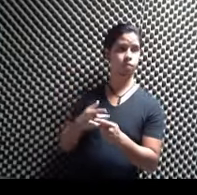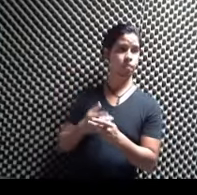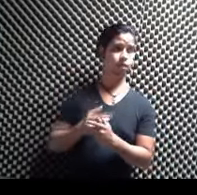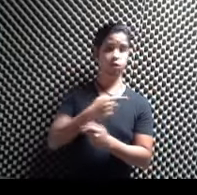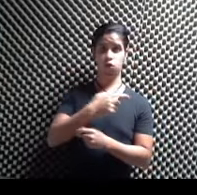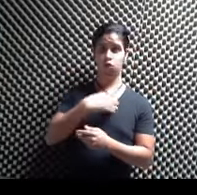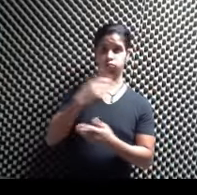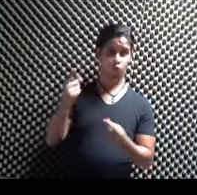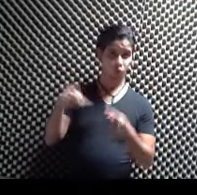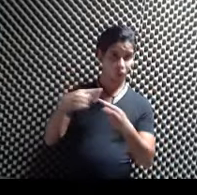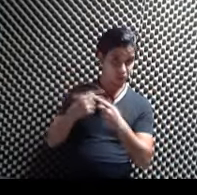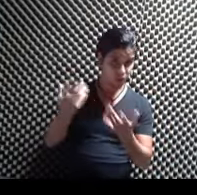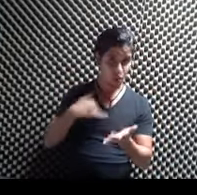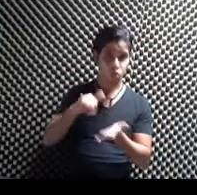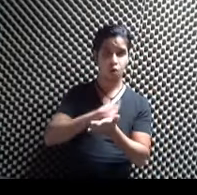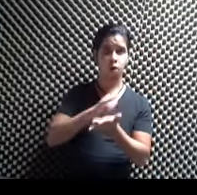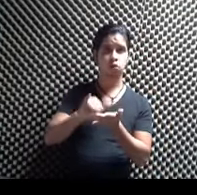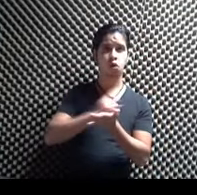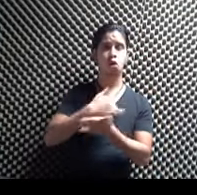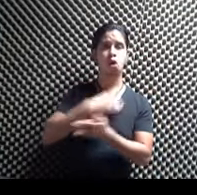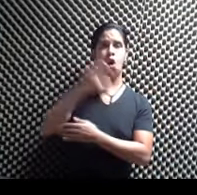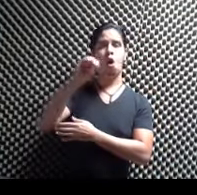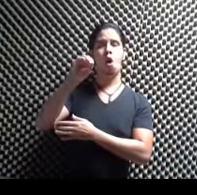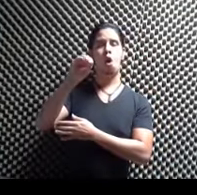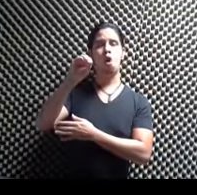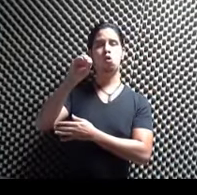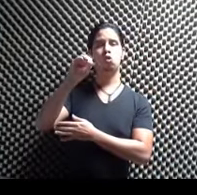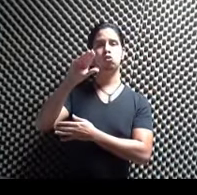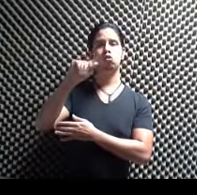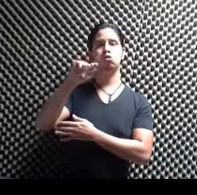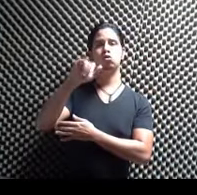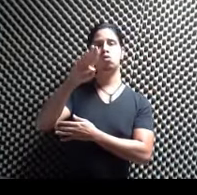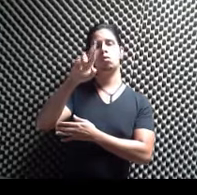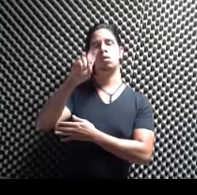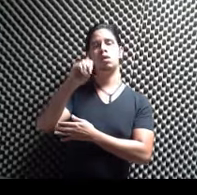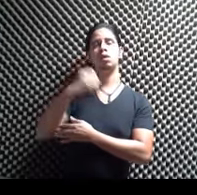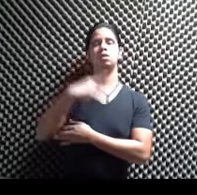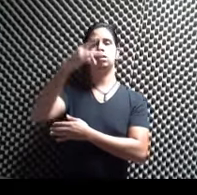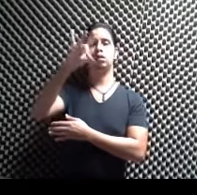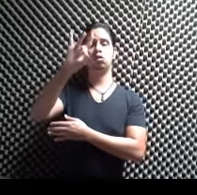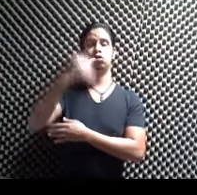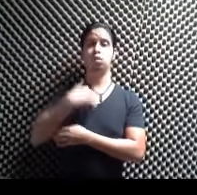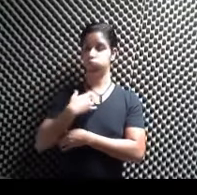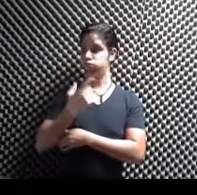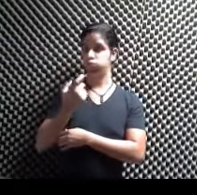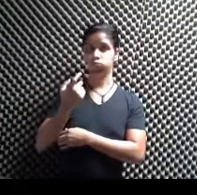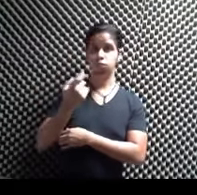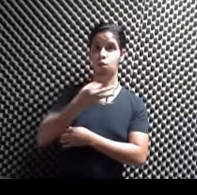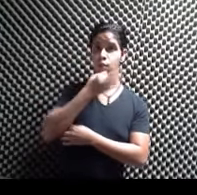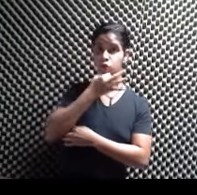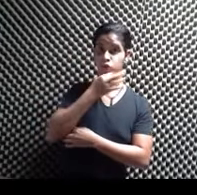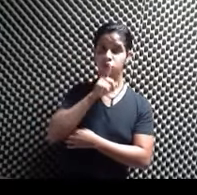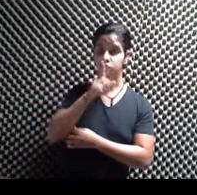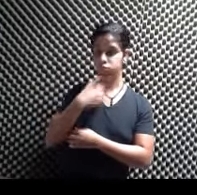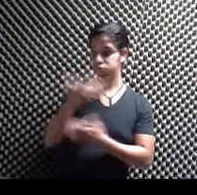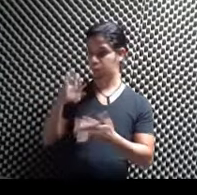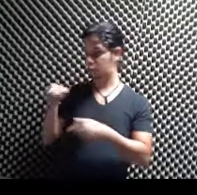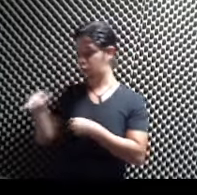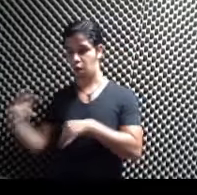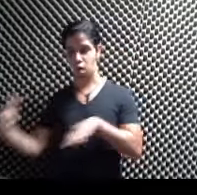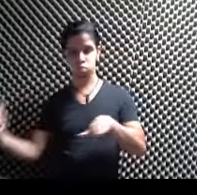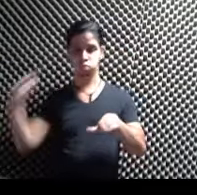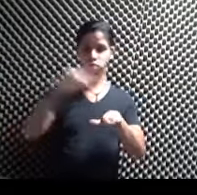en Nueva York, estrenamos octubre 18, que es el centenario de Vinicius G. Moraes. Sí, eso ya mismo. Llego como a. Salgo de Rafael y me meto